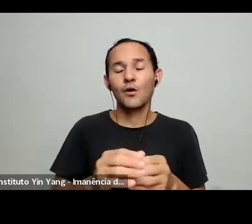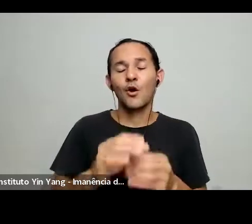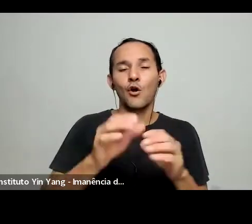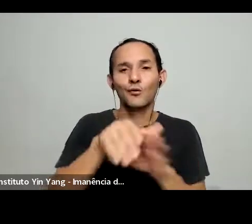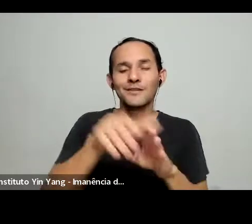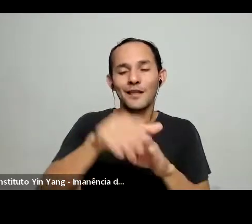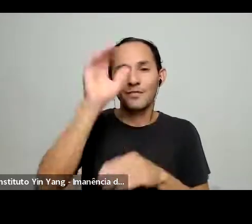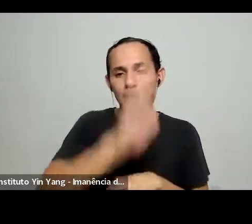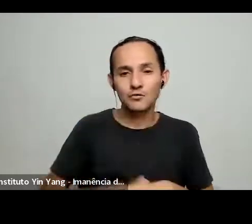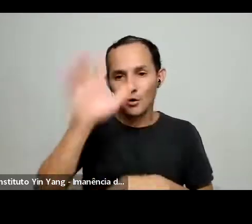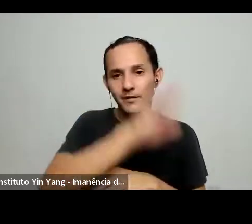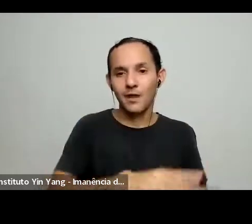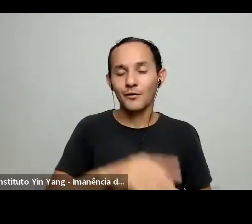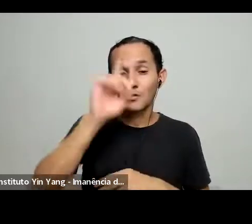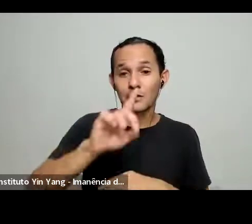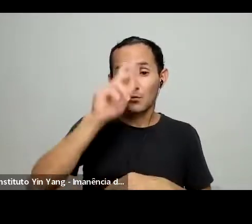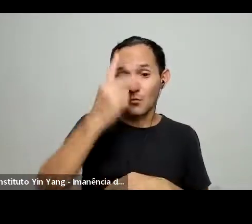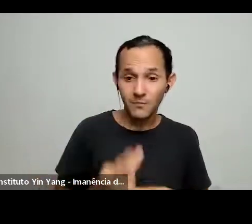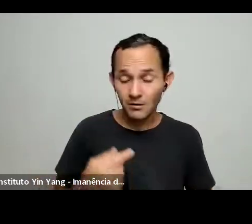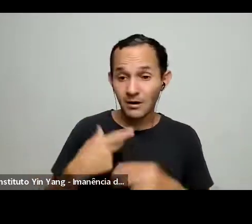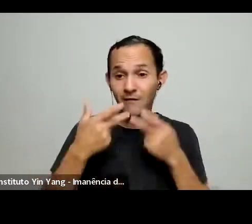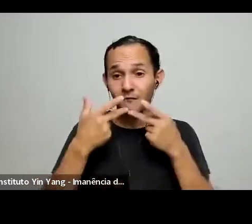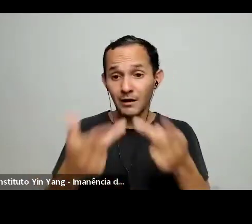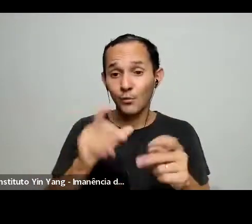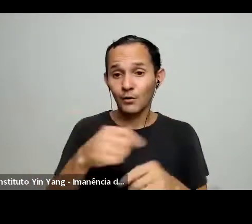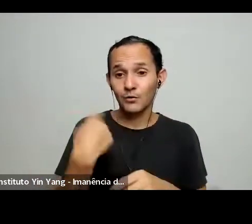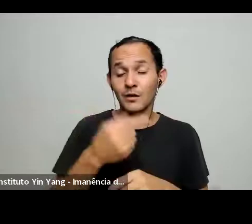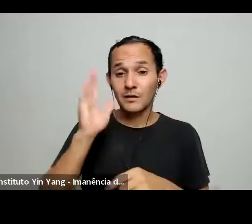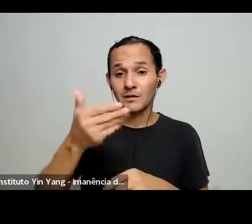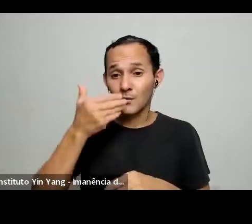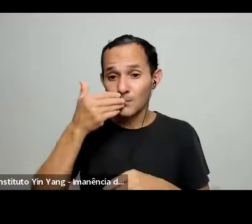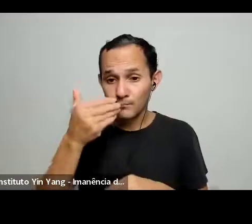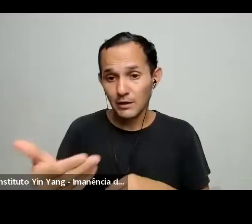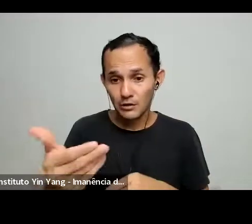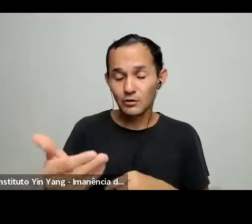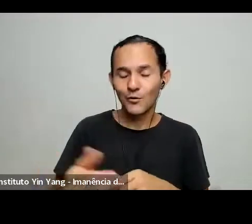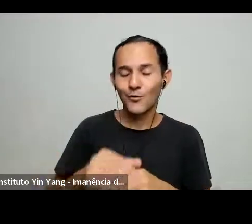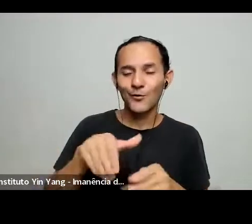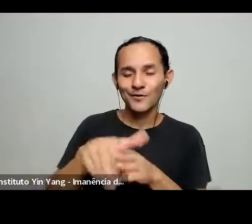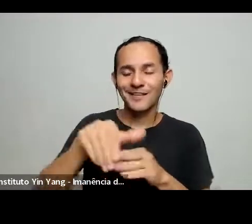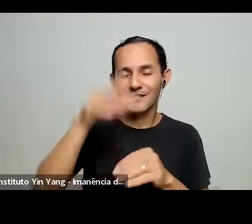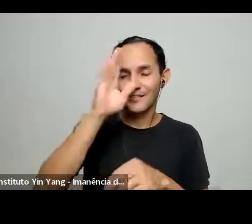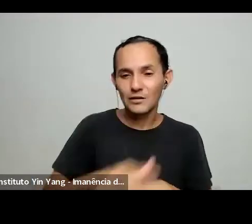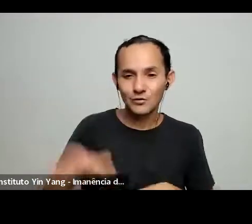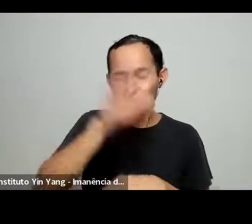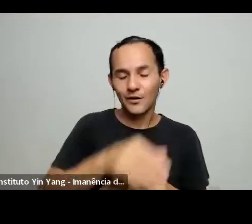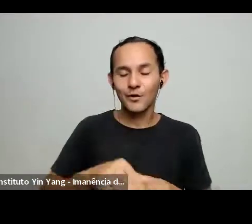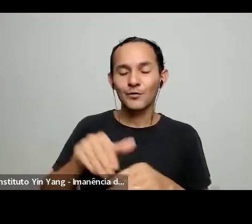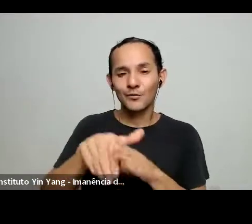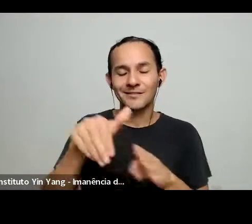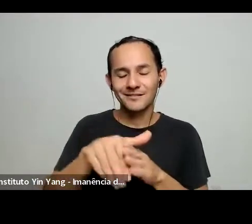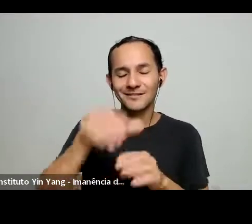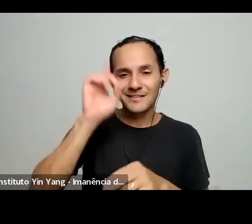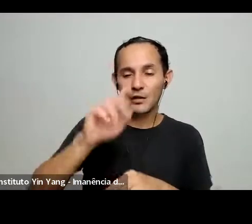Humanos, que eu quero deixar público aqui também, que apesar que nós pedimos ao Conselho Nacional de Direitos Humanos para participar de